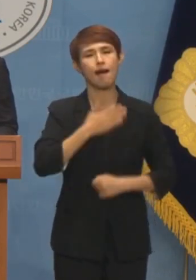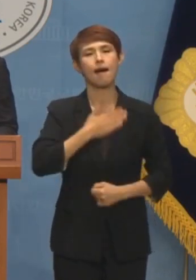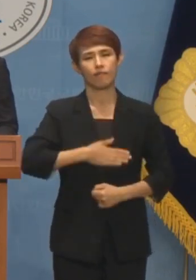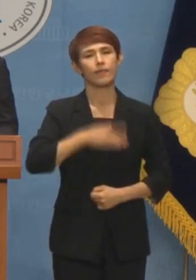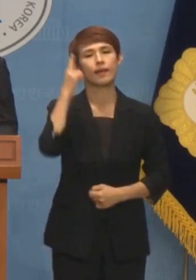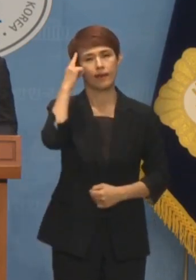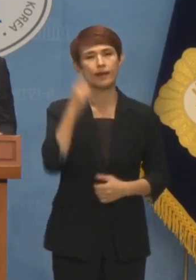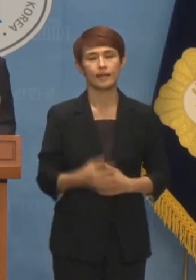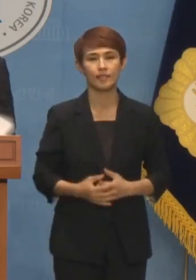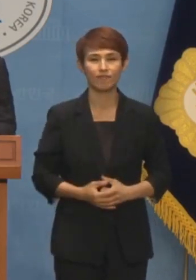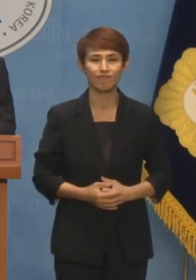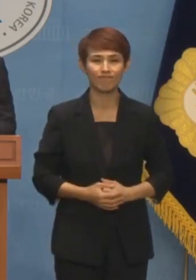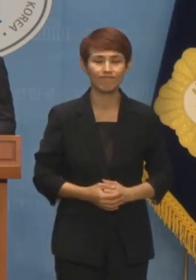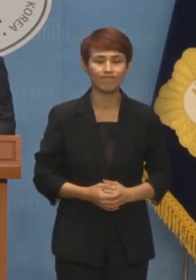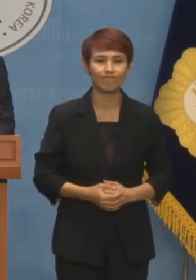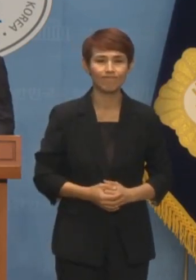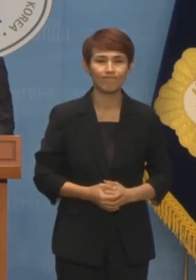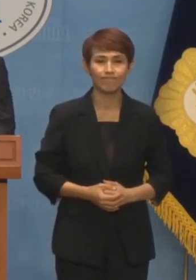자신합니다.